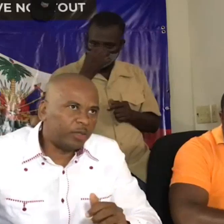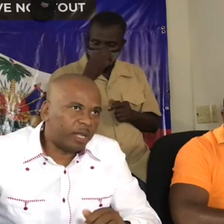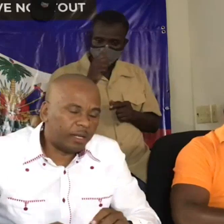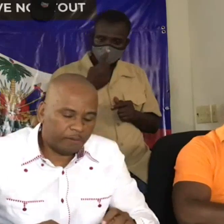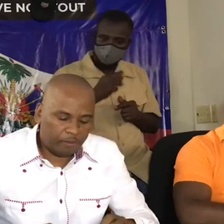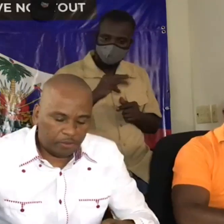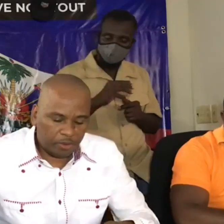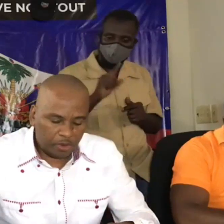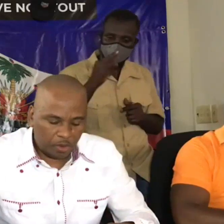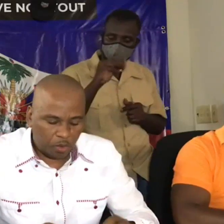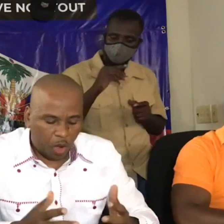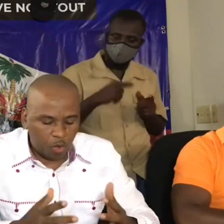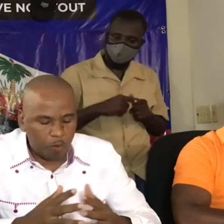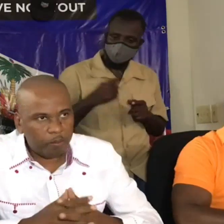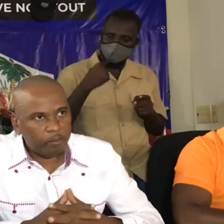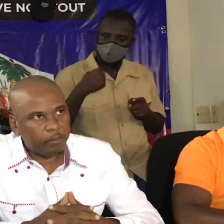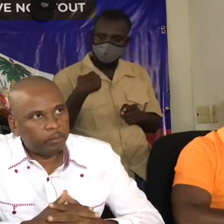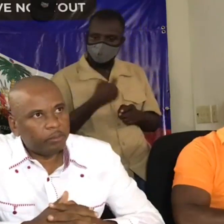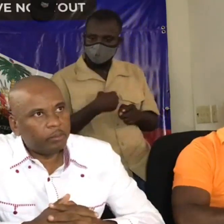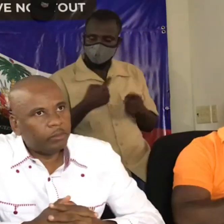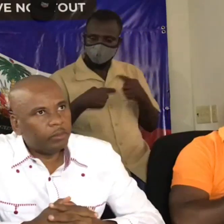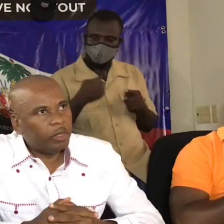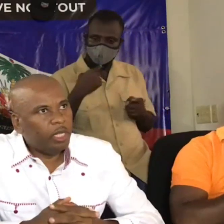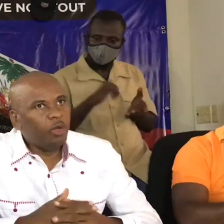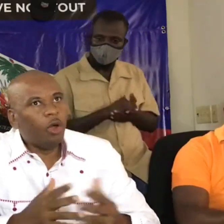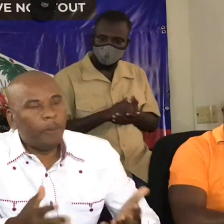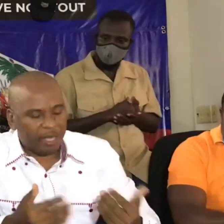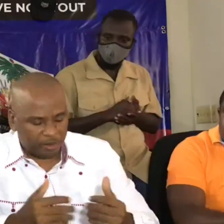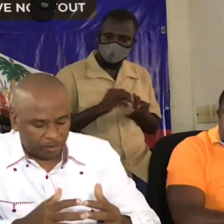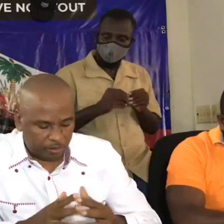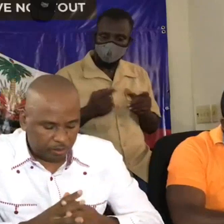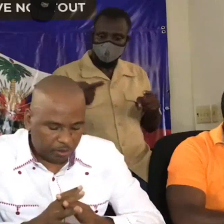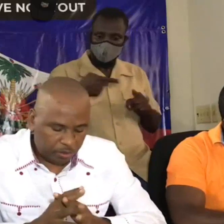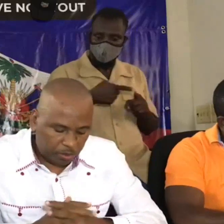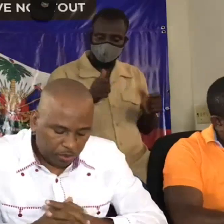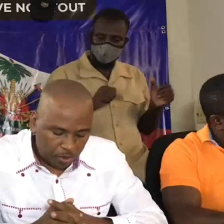communauté internationale, corps groupe, Union européenne,